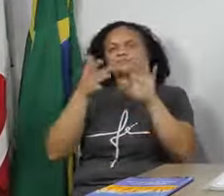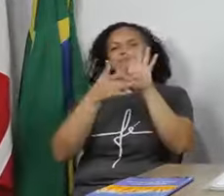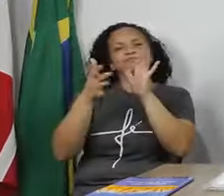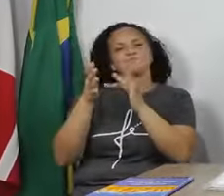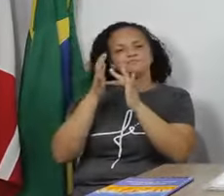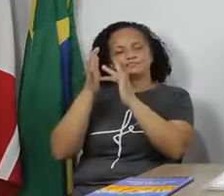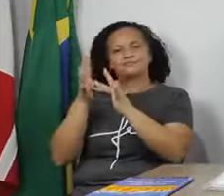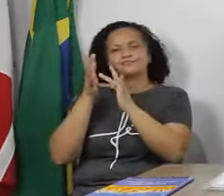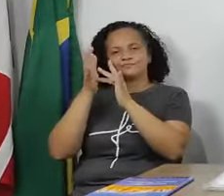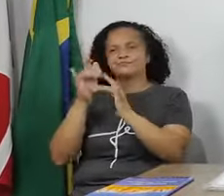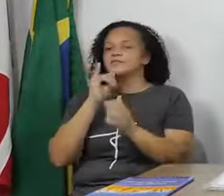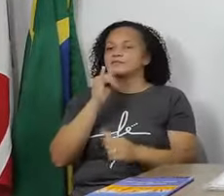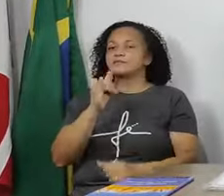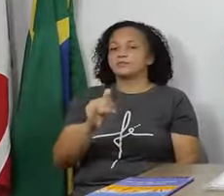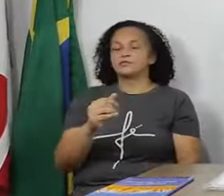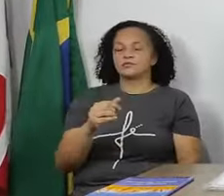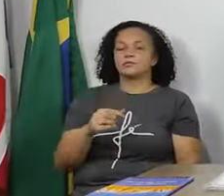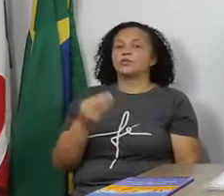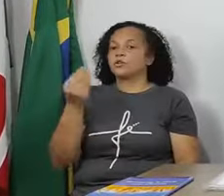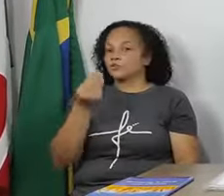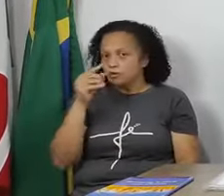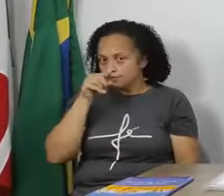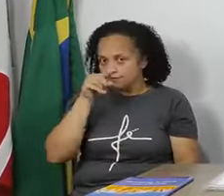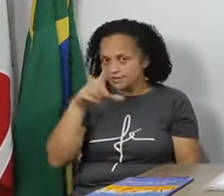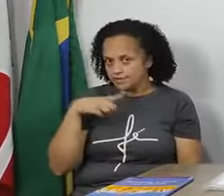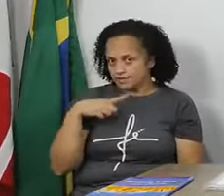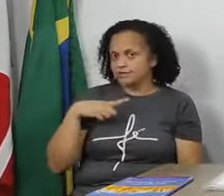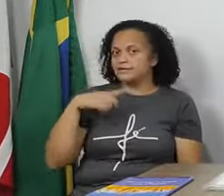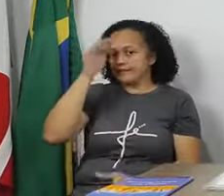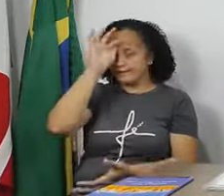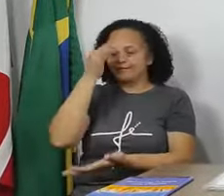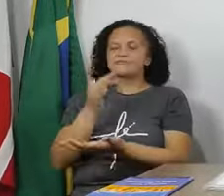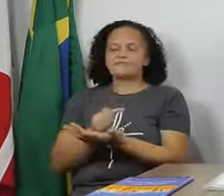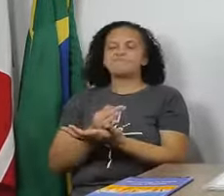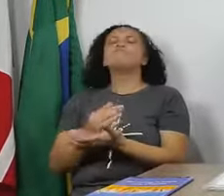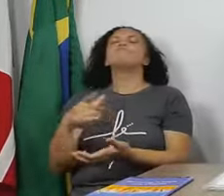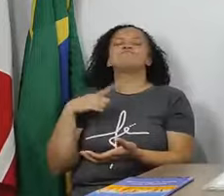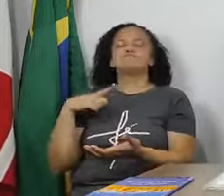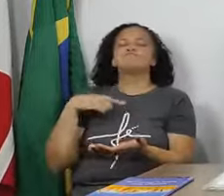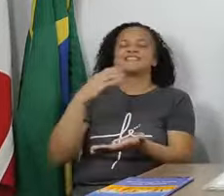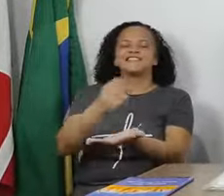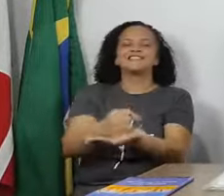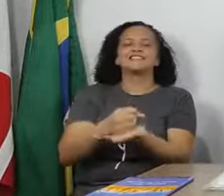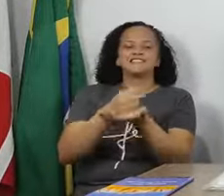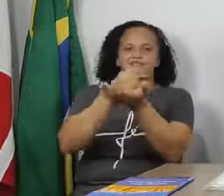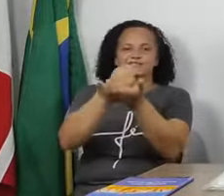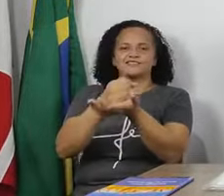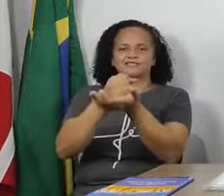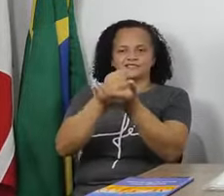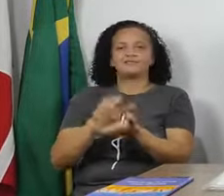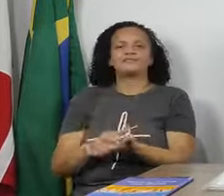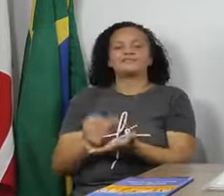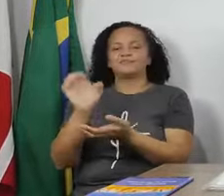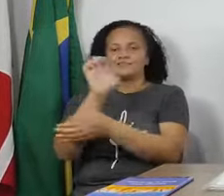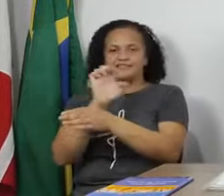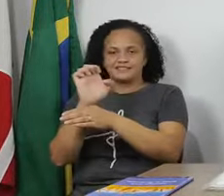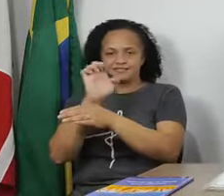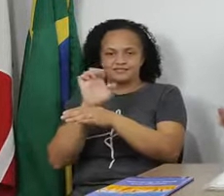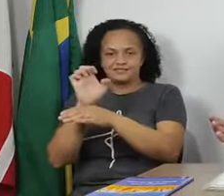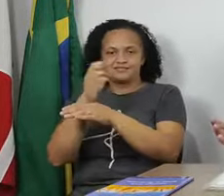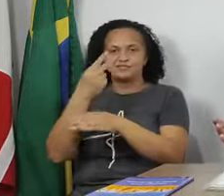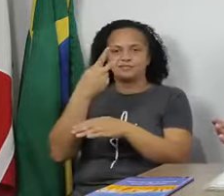meio da fé que nós recebemos a nossa salvação. Efésios 2, verso 8 e 9.